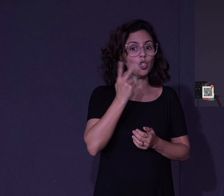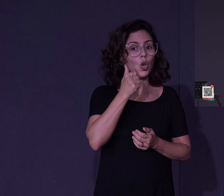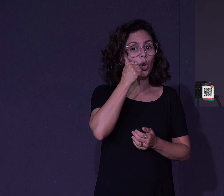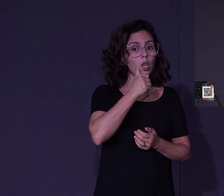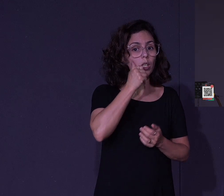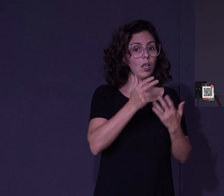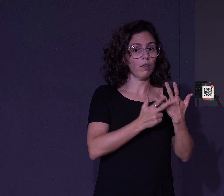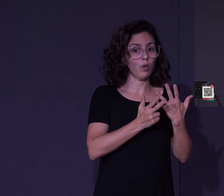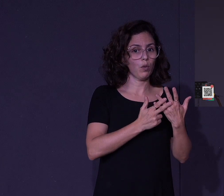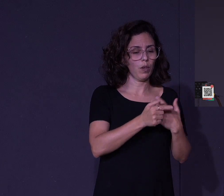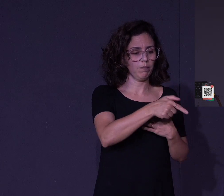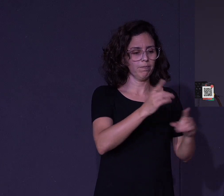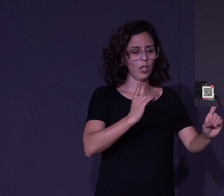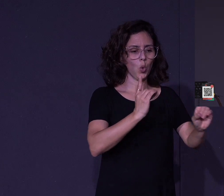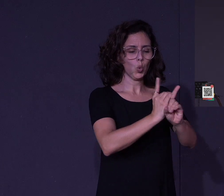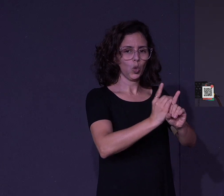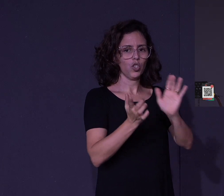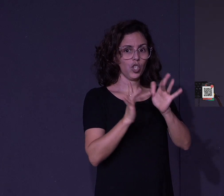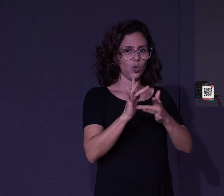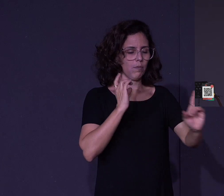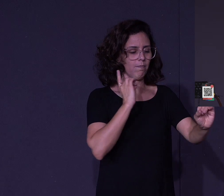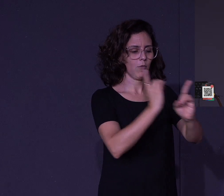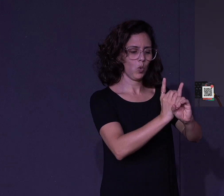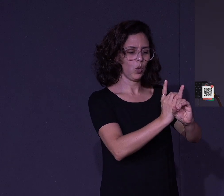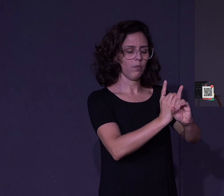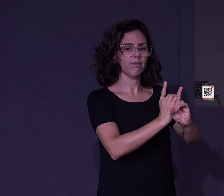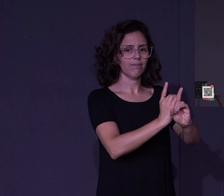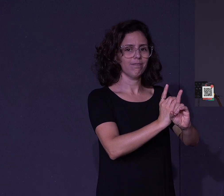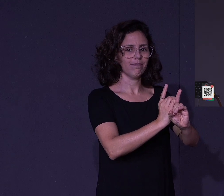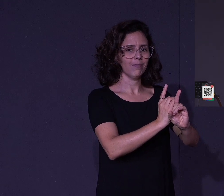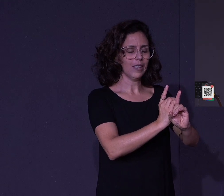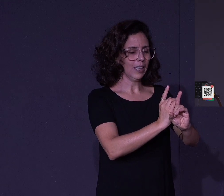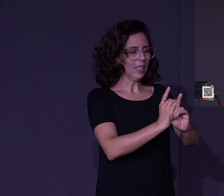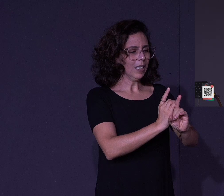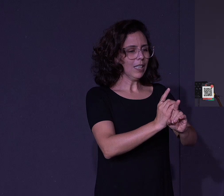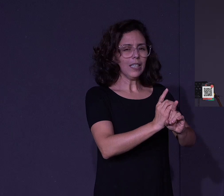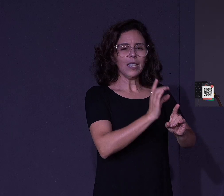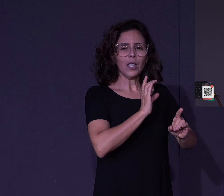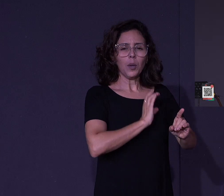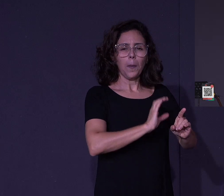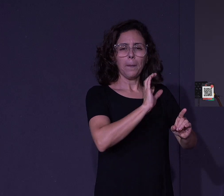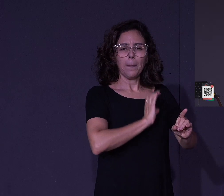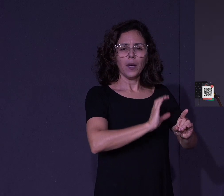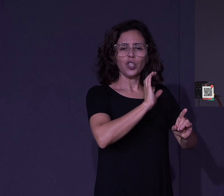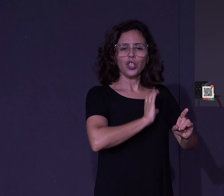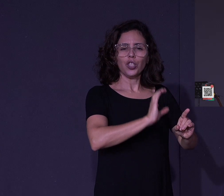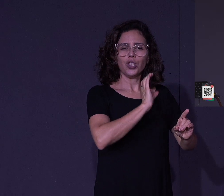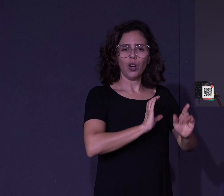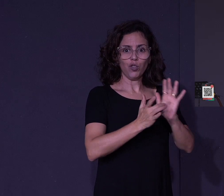compadeceu dela e disse: não chores. Quem foi que falou com a